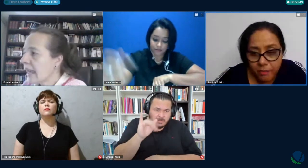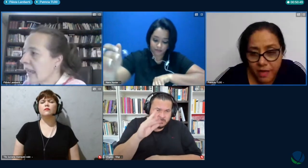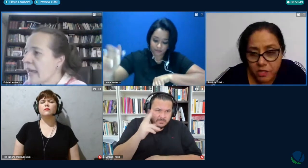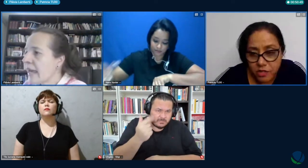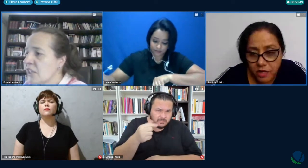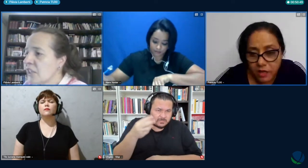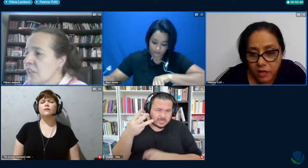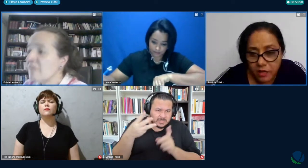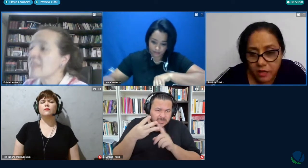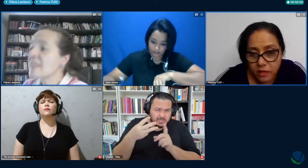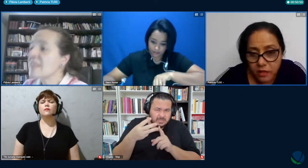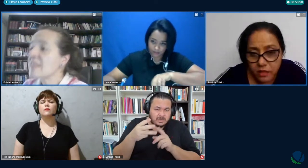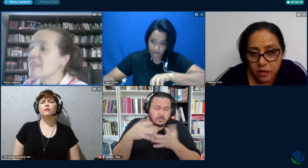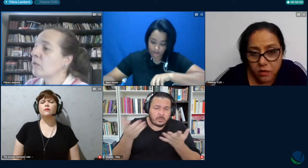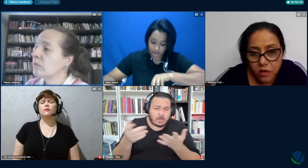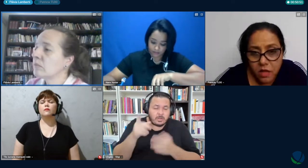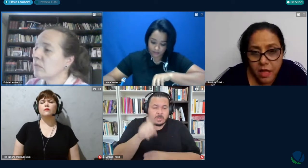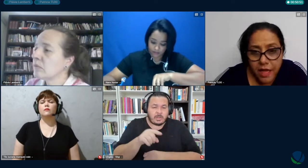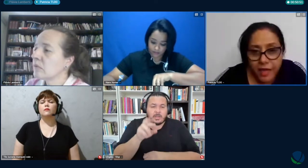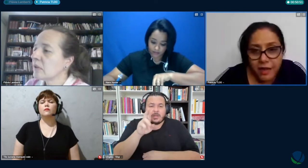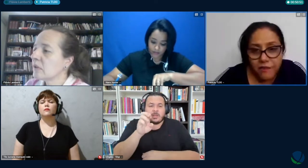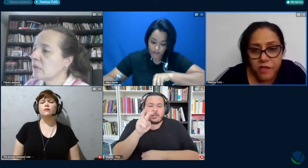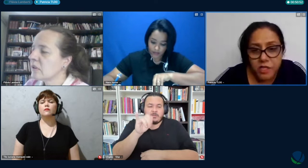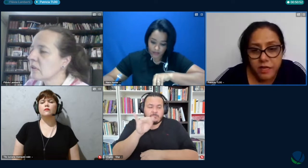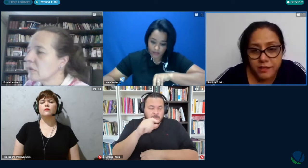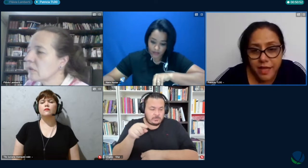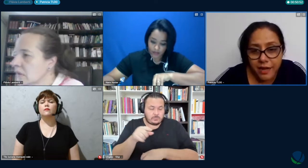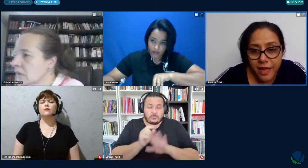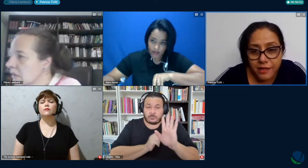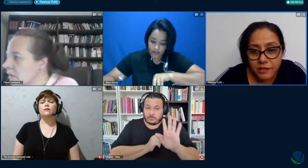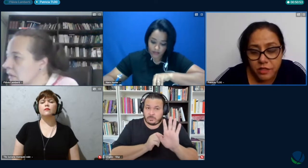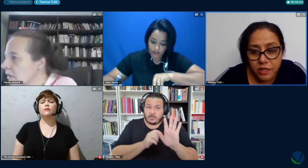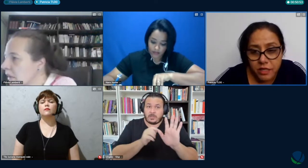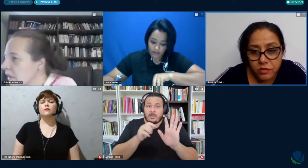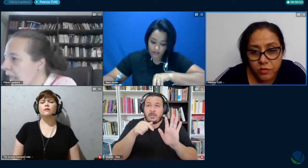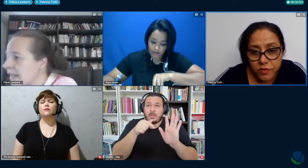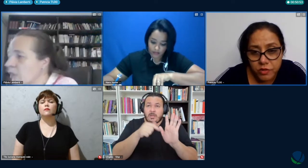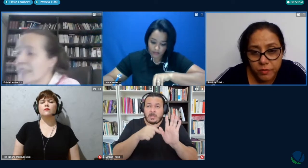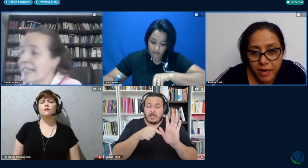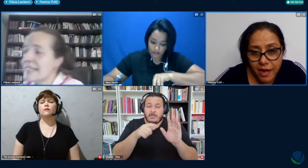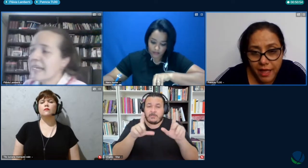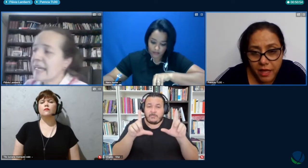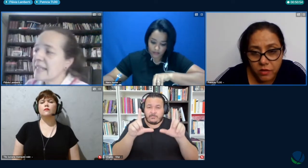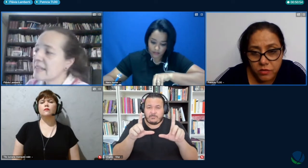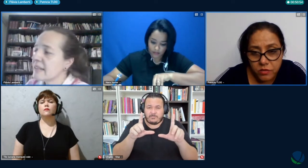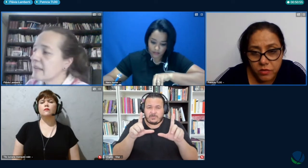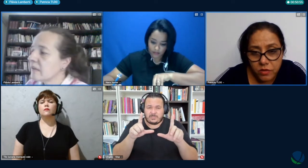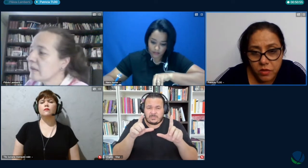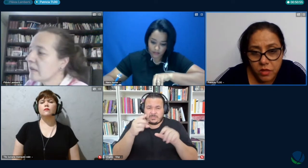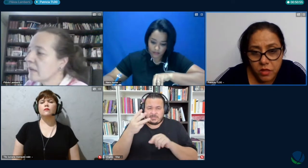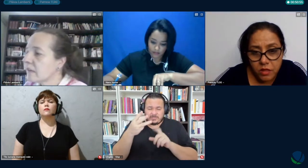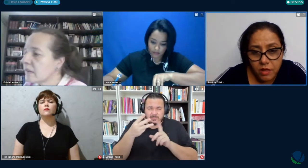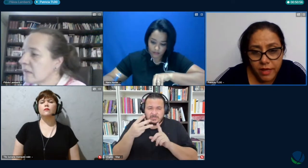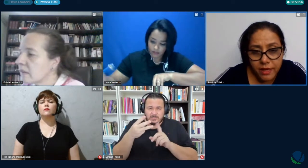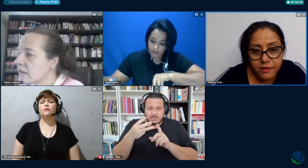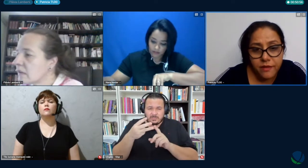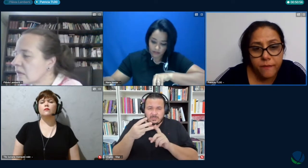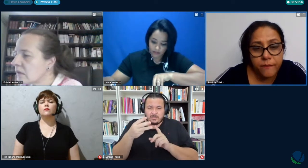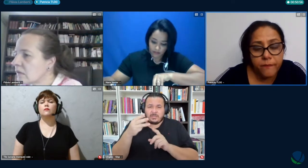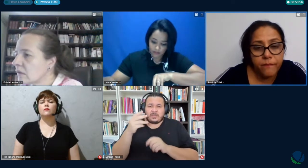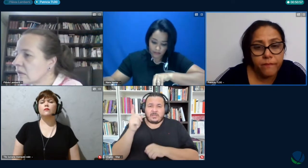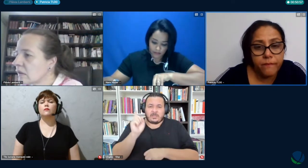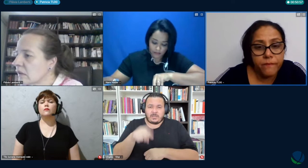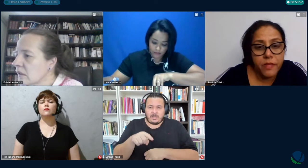que está na página. É a de revisão. É que na ficha 3 está a análise de textos ouvidos paralelos. Não é